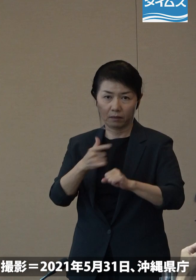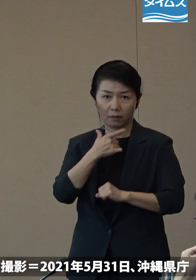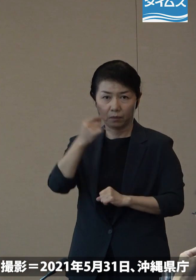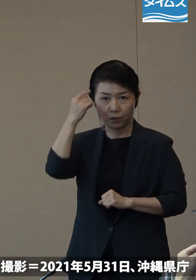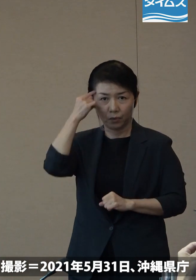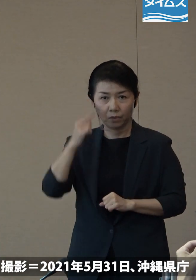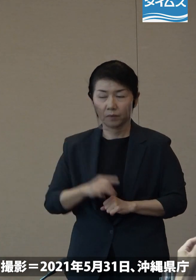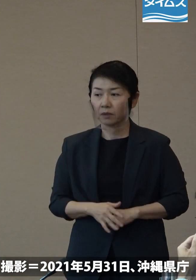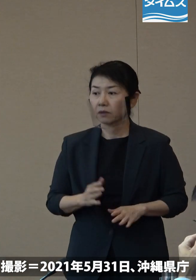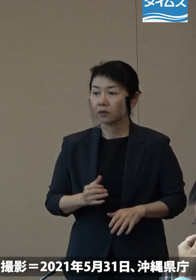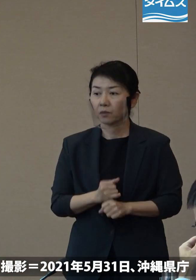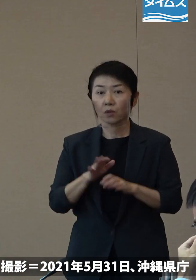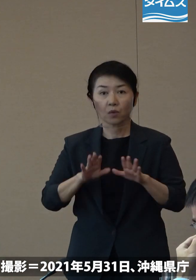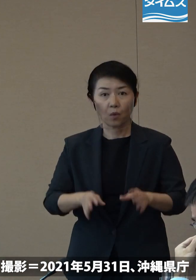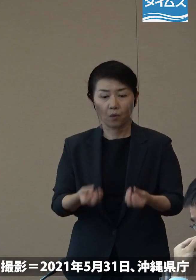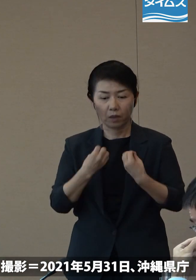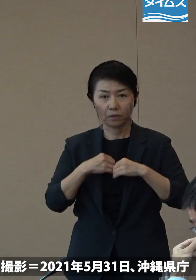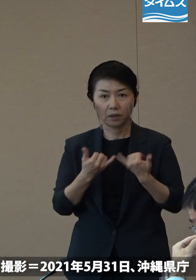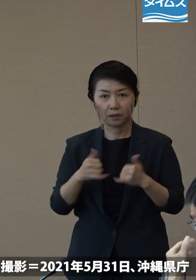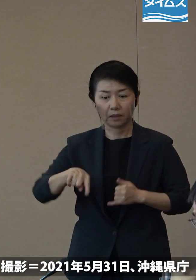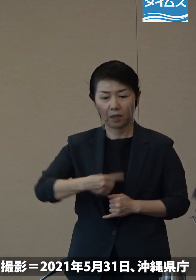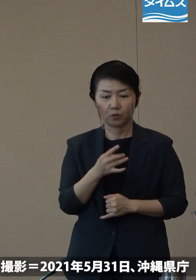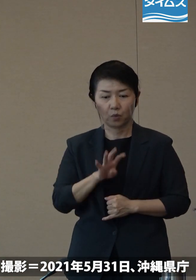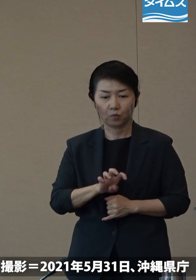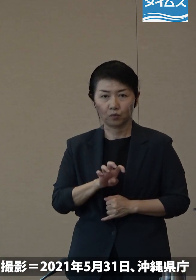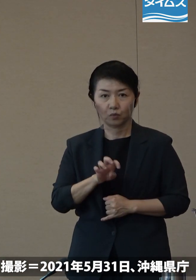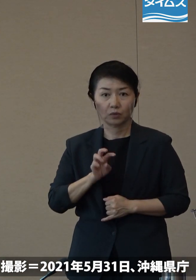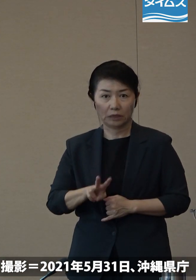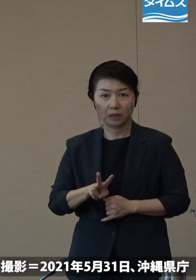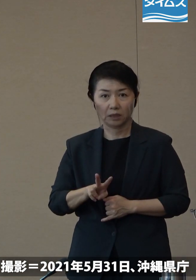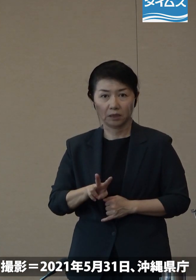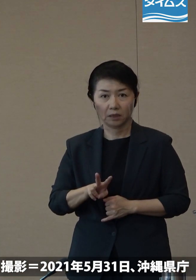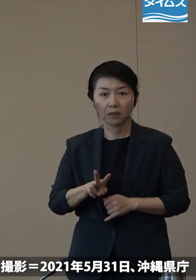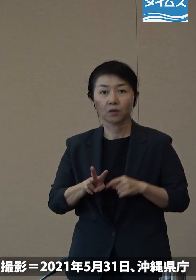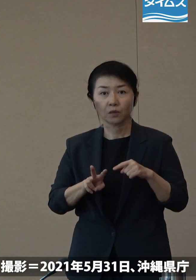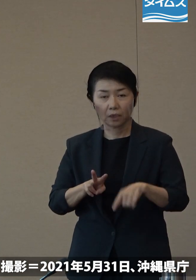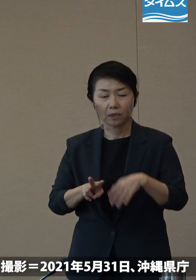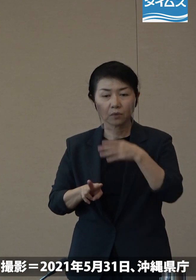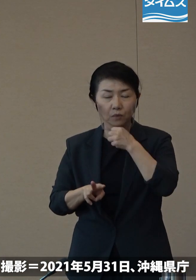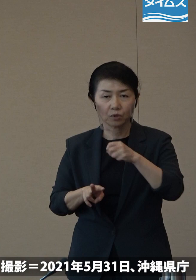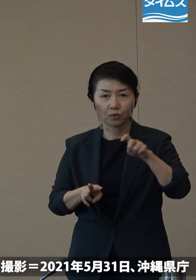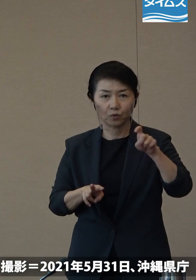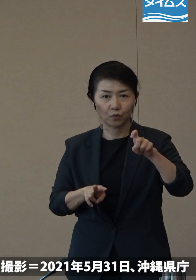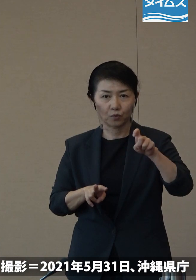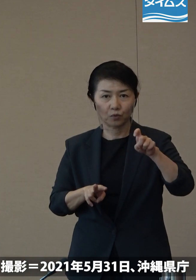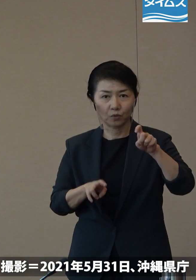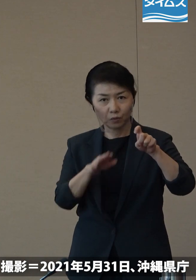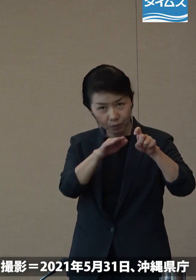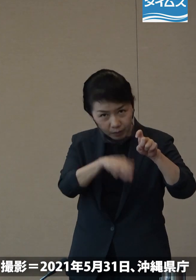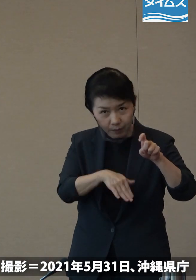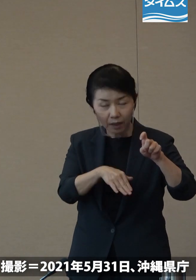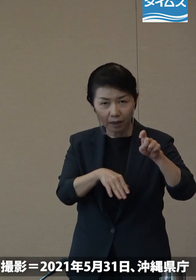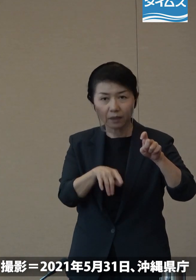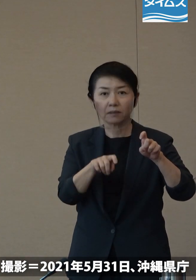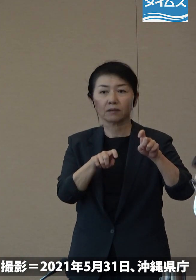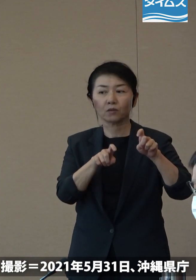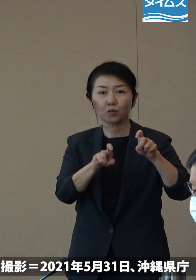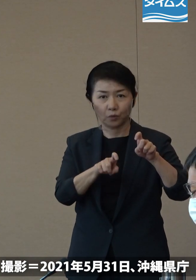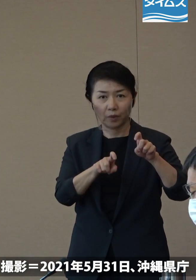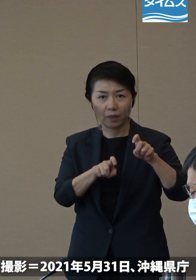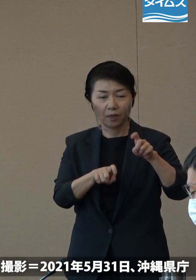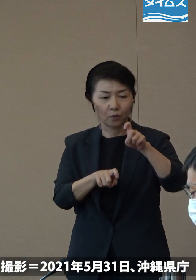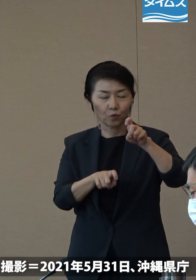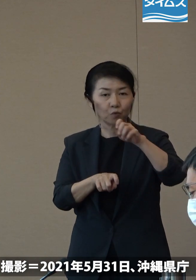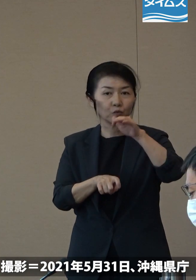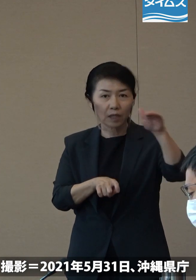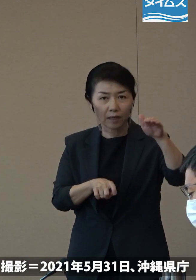なみに今日の142名のうち10歳未満が12名、10代が